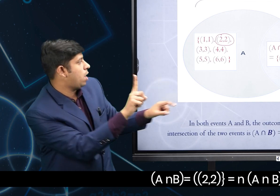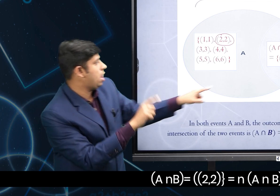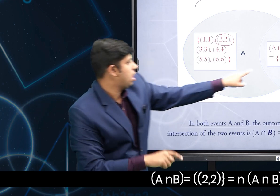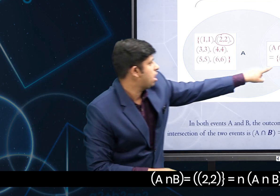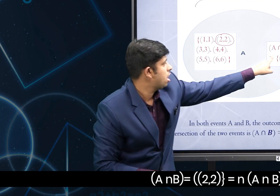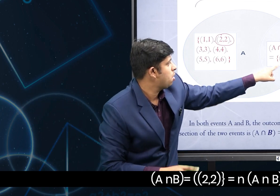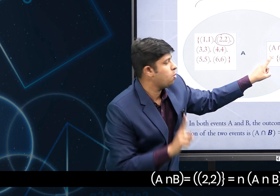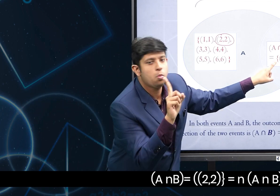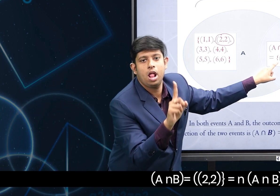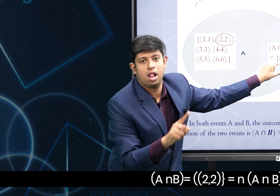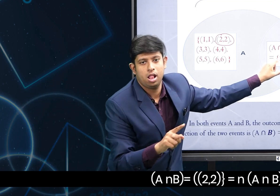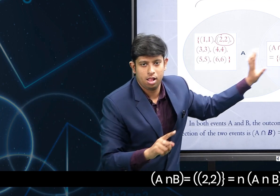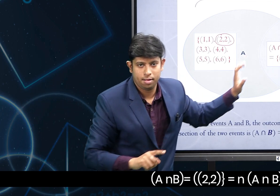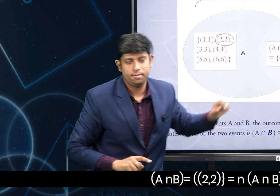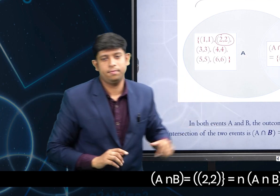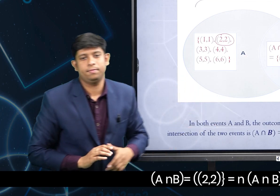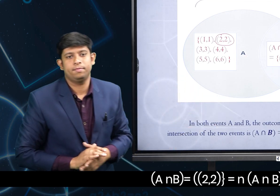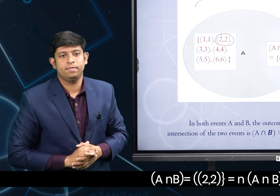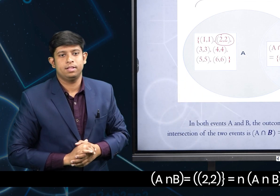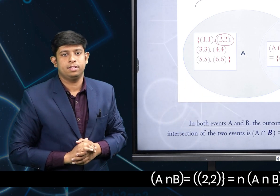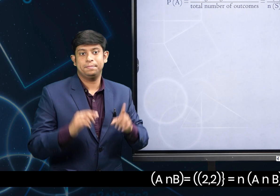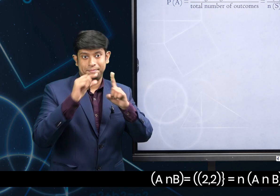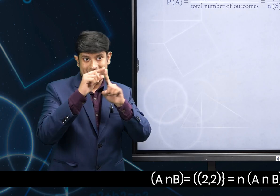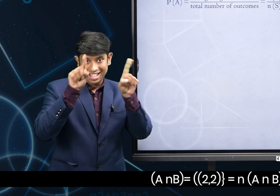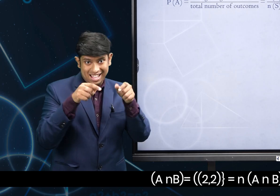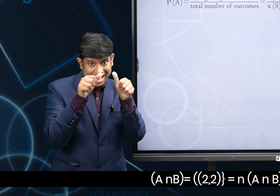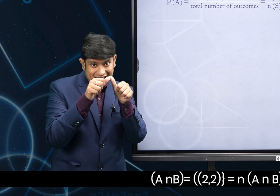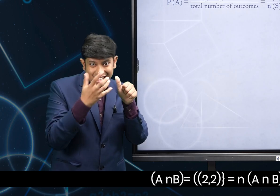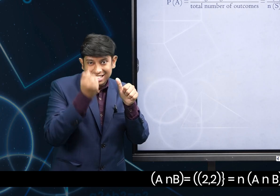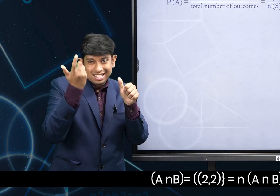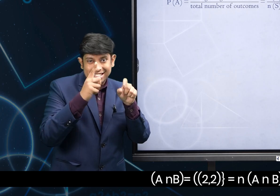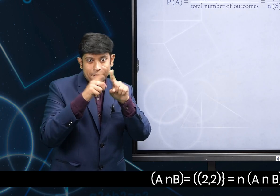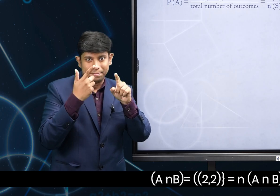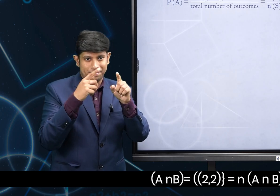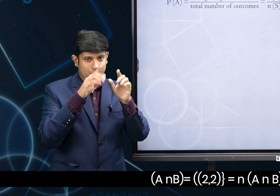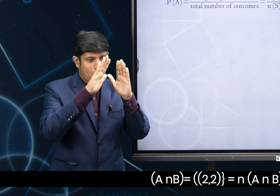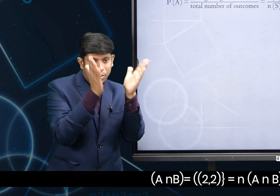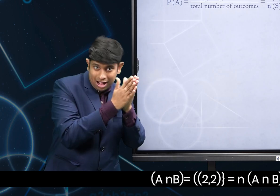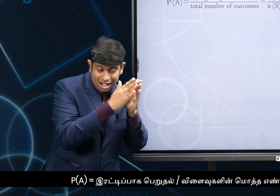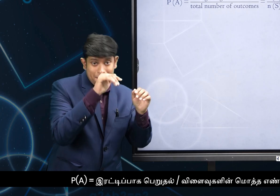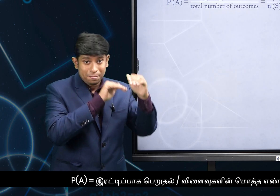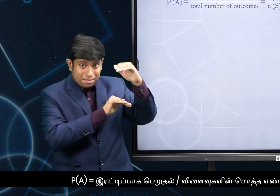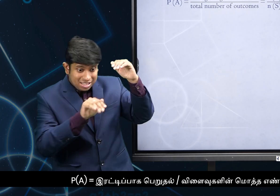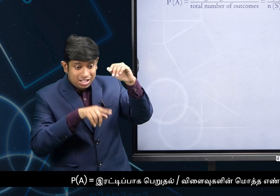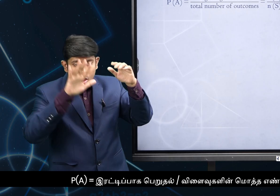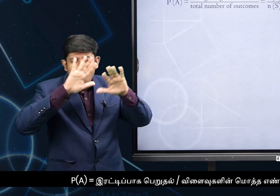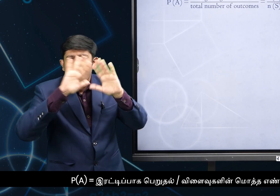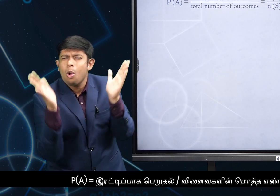2 அடைப்புக்குறி ஈடு எண் அடைப்புக்குறி ஏ வெட்டுக்கணம் பி ஈடு 1 அடைப்புக்குறி பி அடைப்புக்குறி ஏ